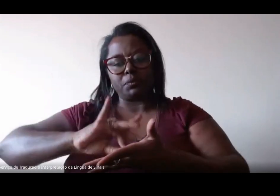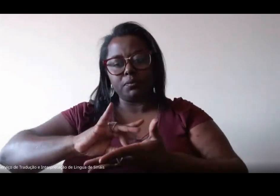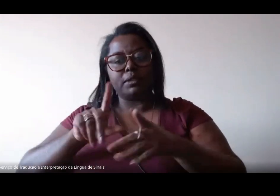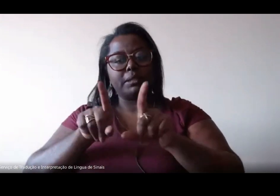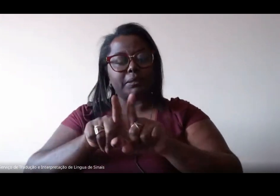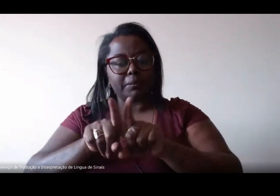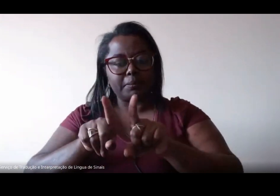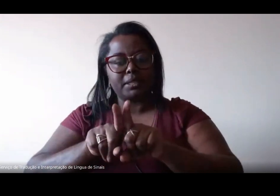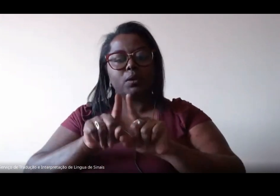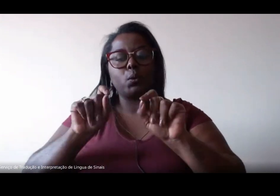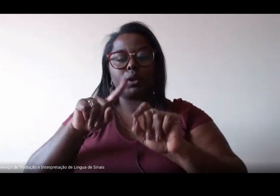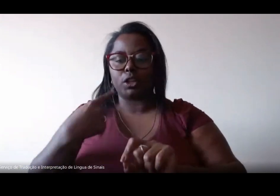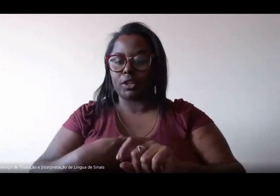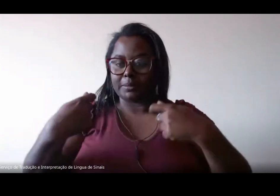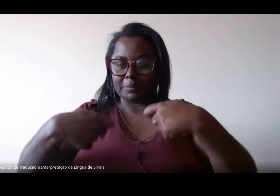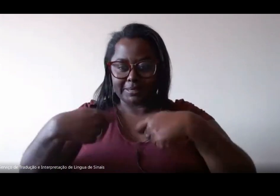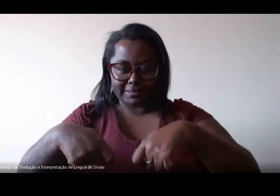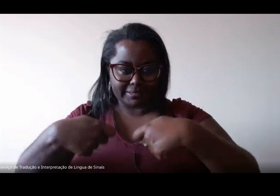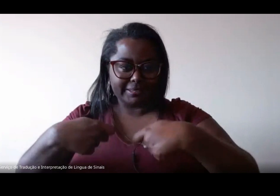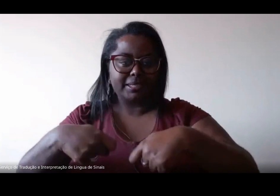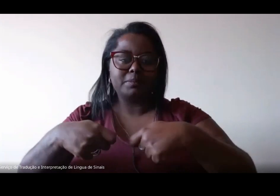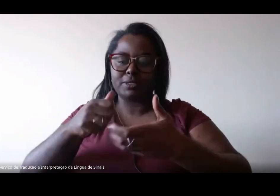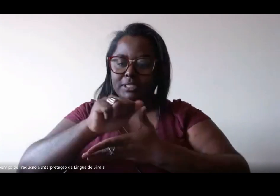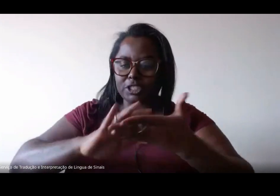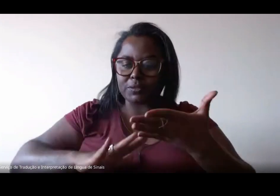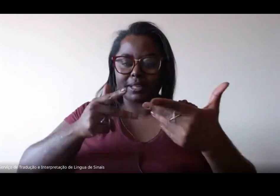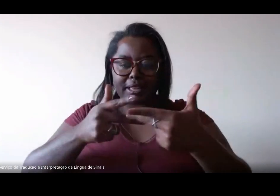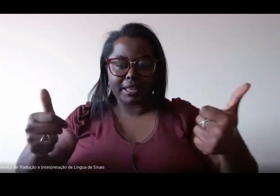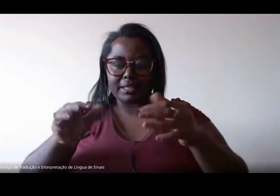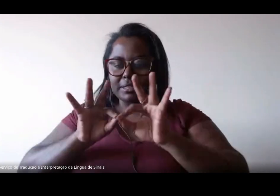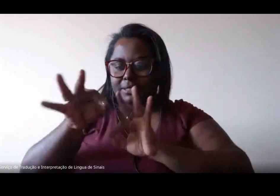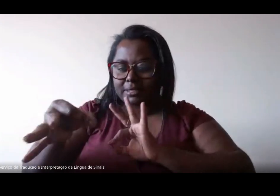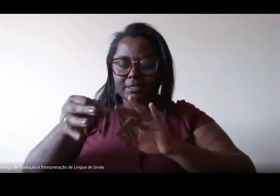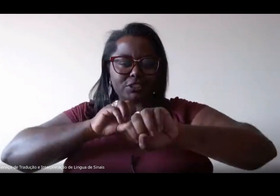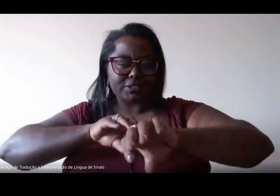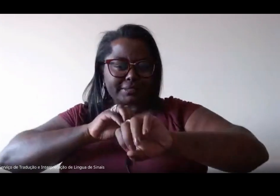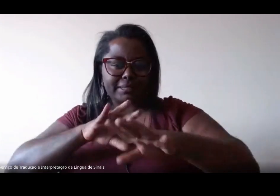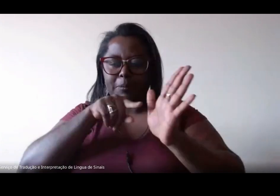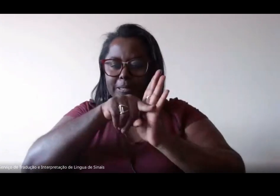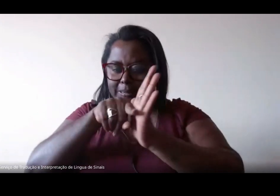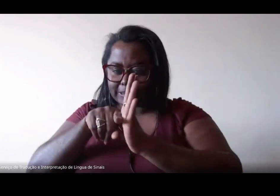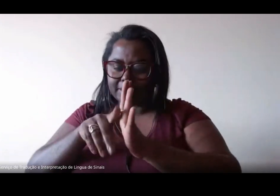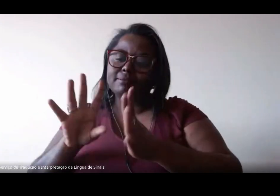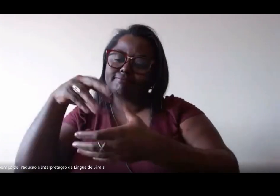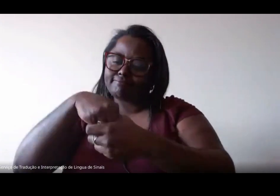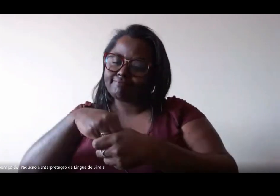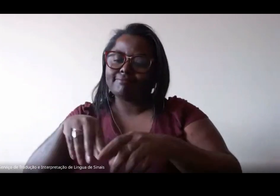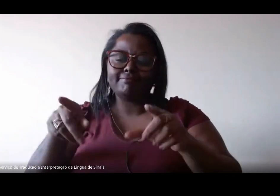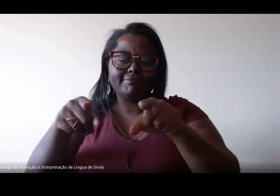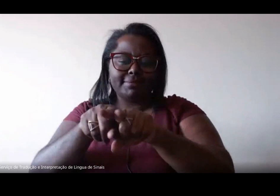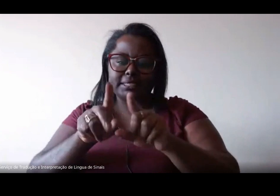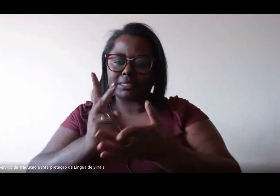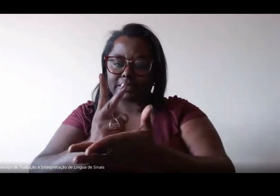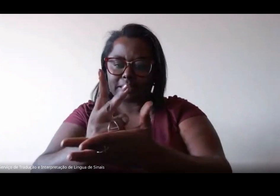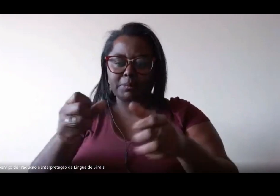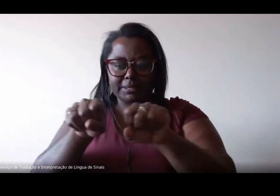com a inclusão e com o que a gente precisa das nossas atividades de extensão, de ensino, de pesquisa.